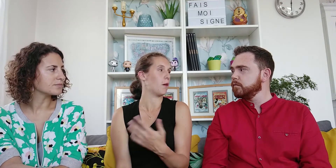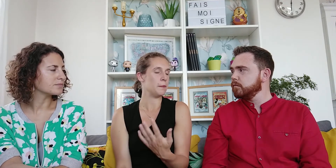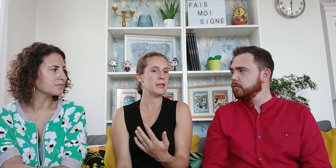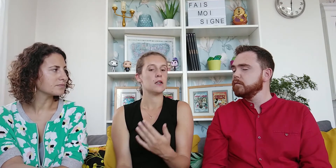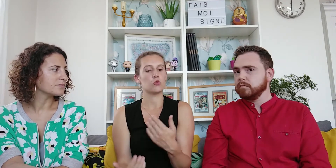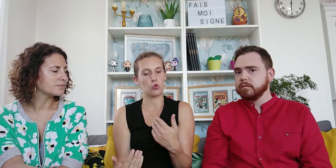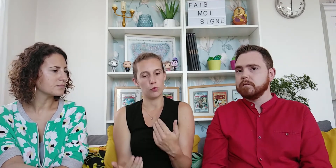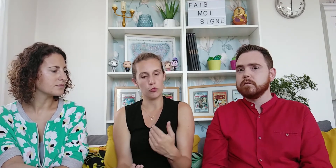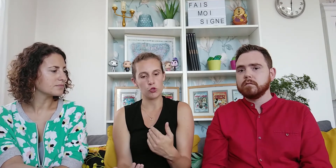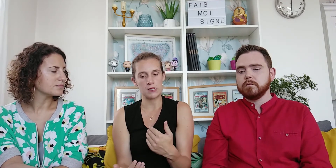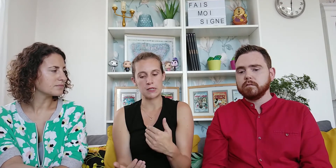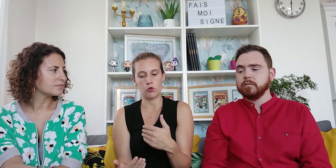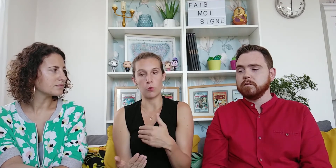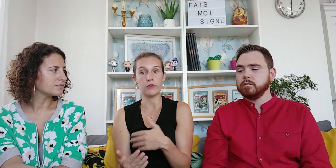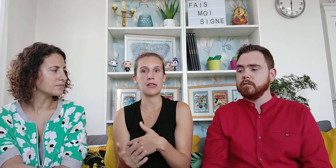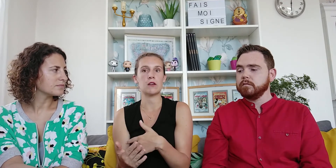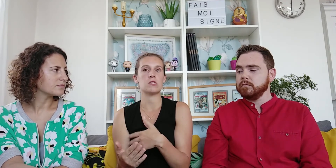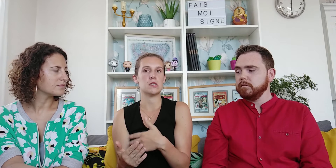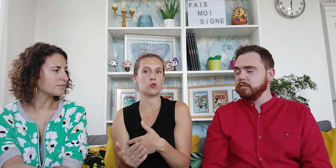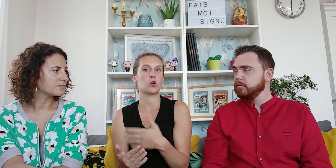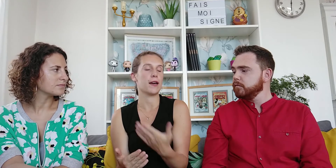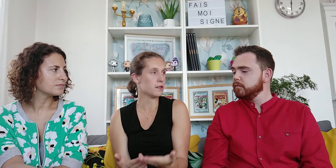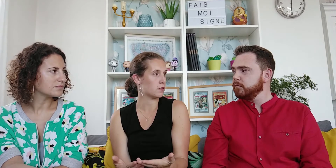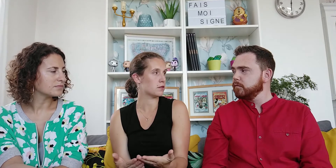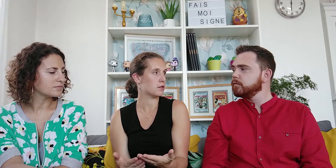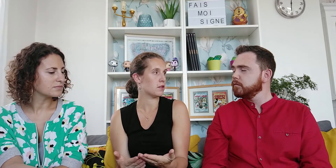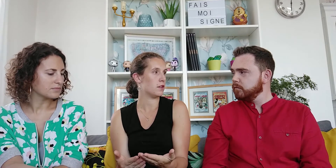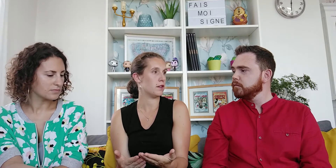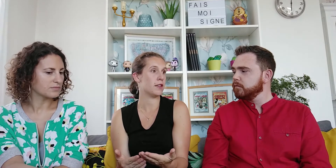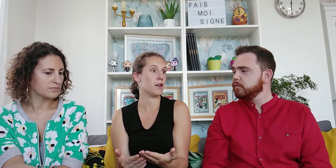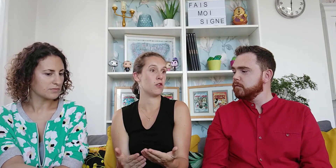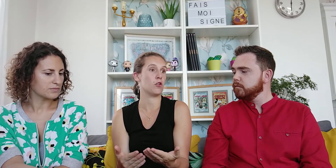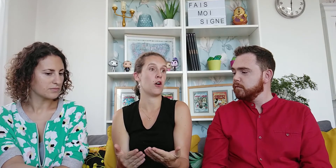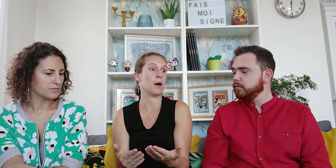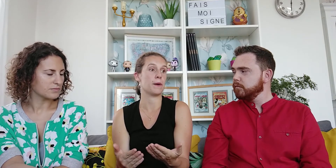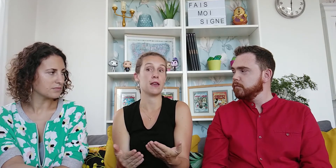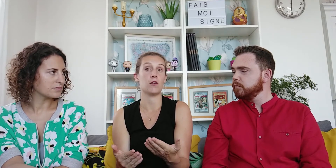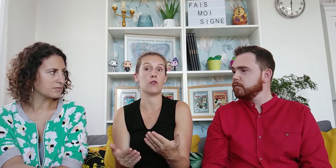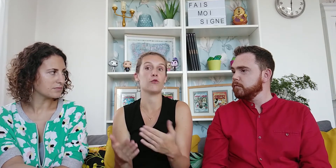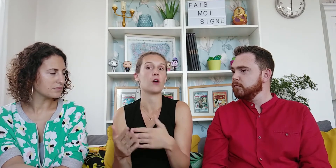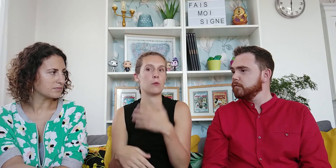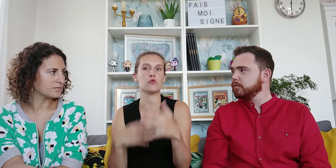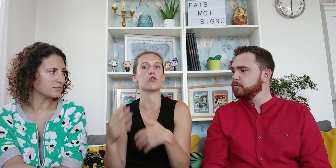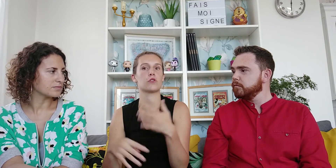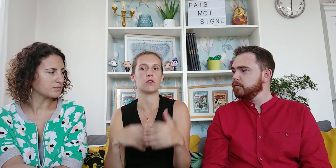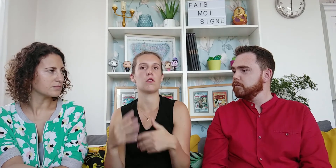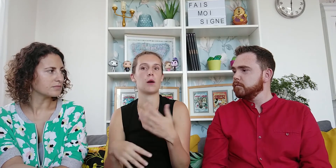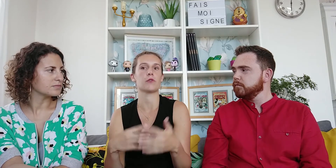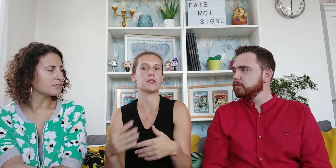même. Le but du jeu, c'est de leur montrer le signe correct, et après... Au fur et à mesure de leur